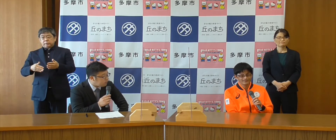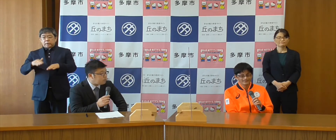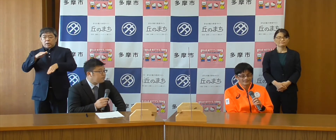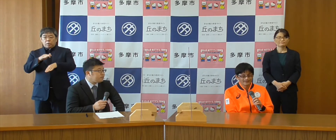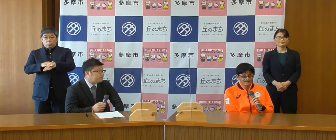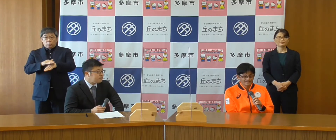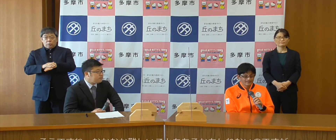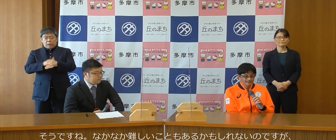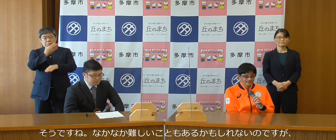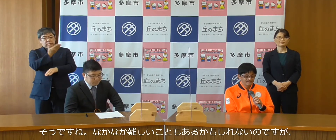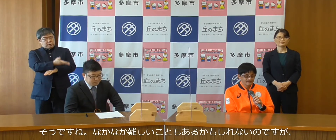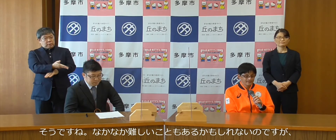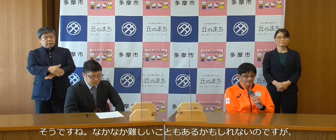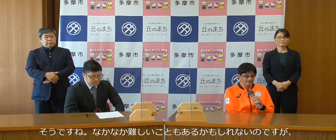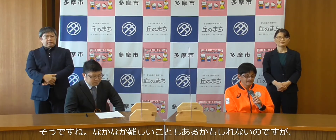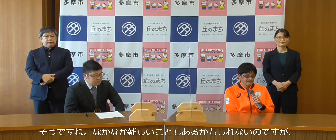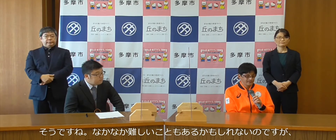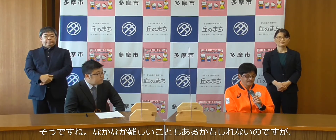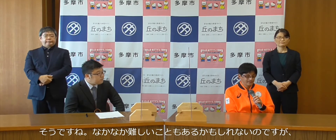か。